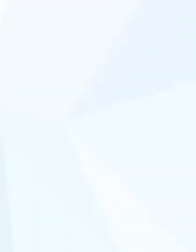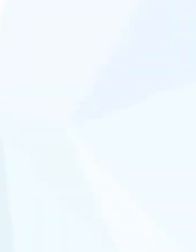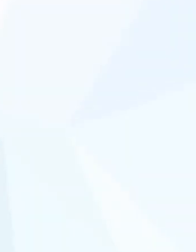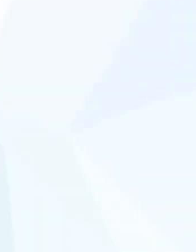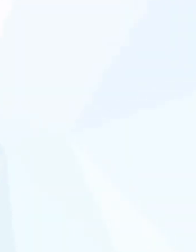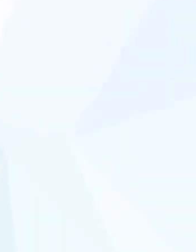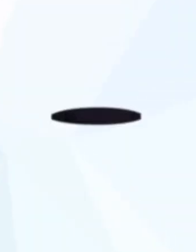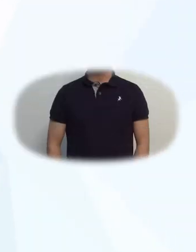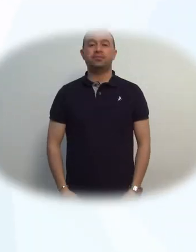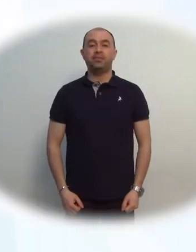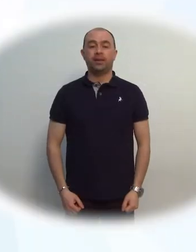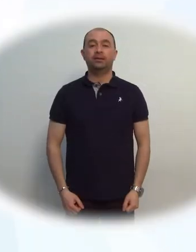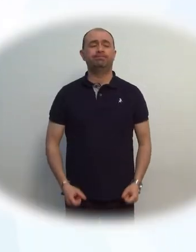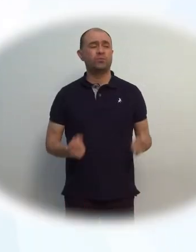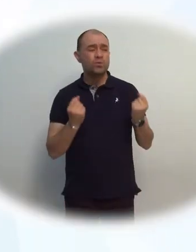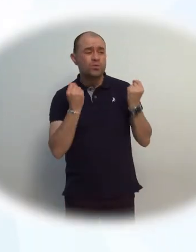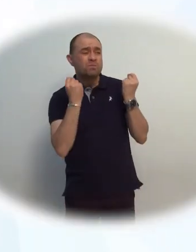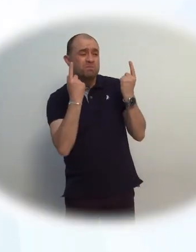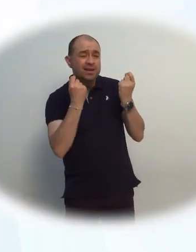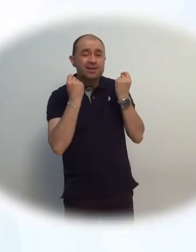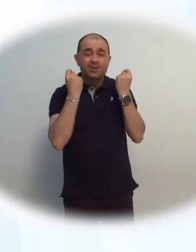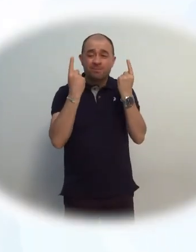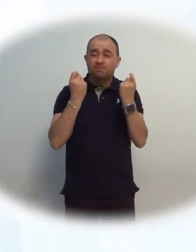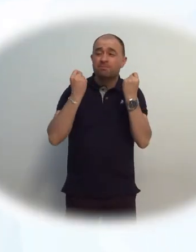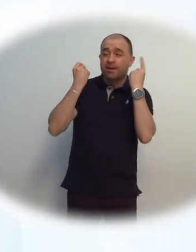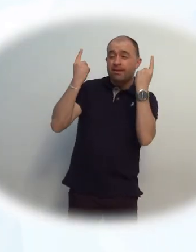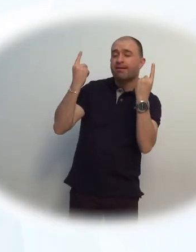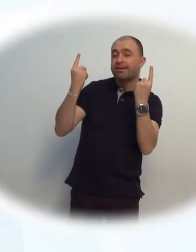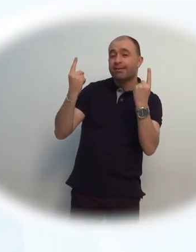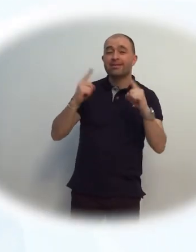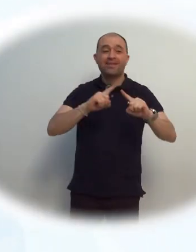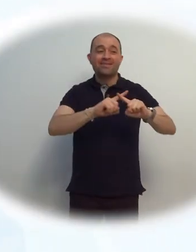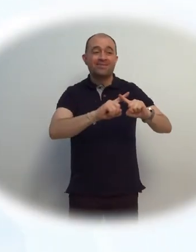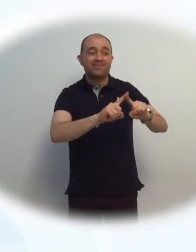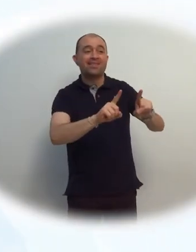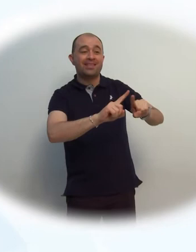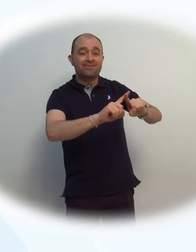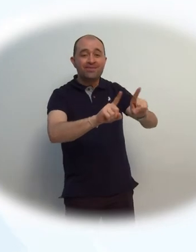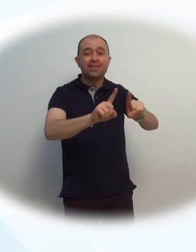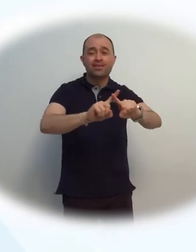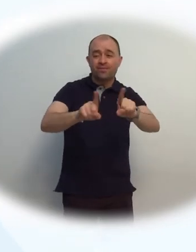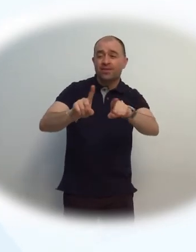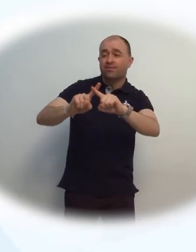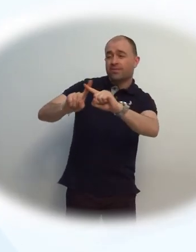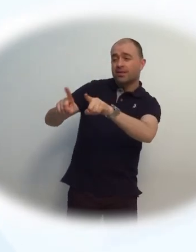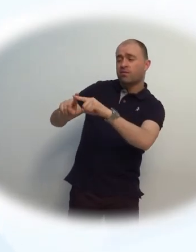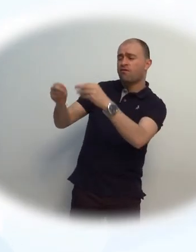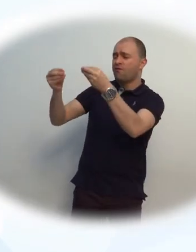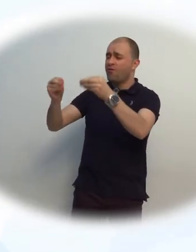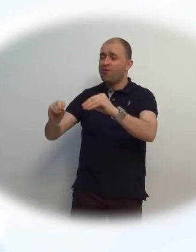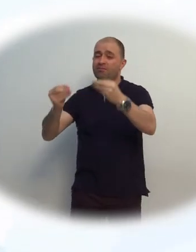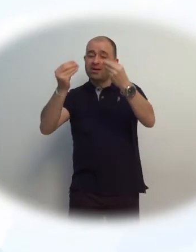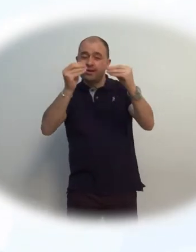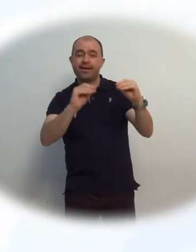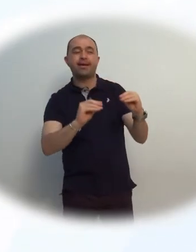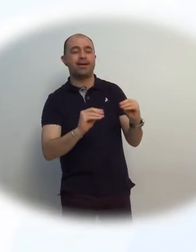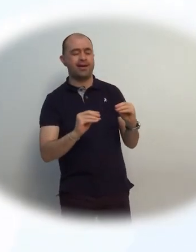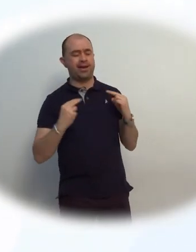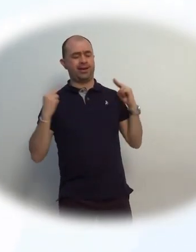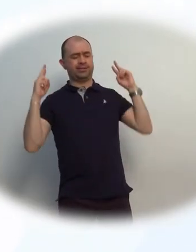y comprender las diferentes formas de ser y estar en el mundo lo hace mejor para